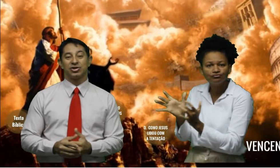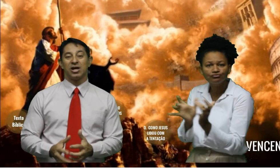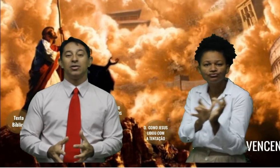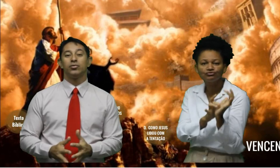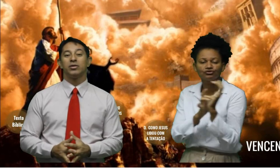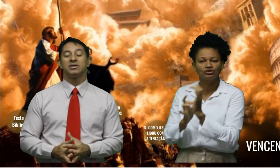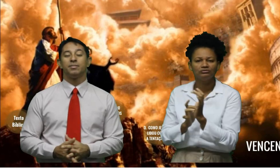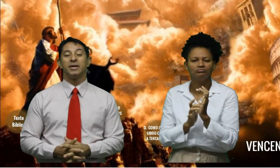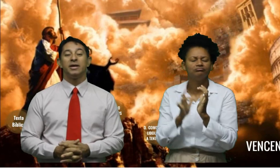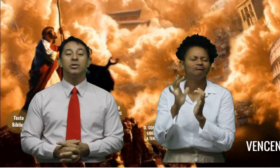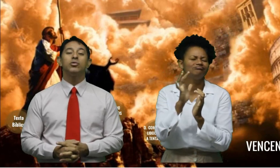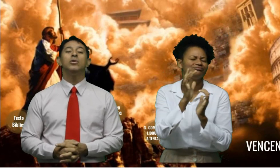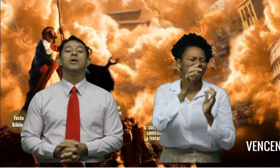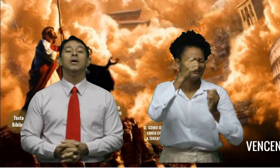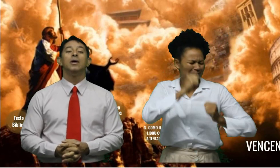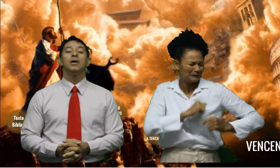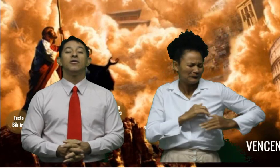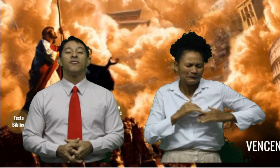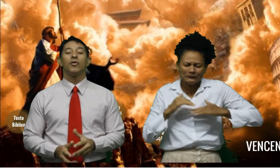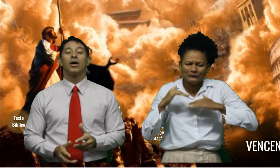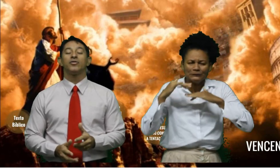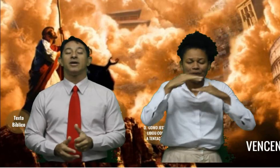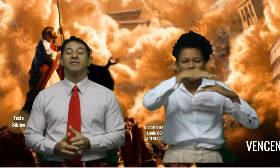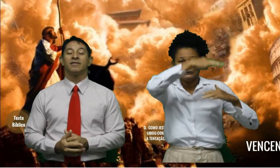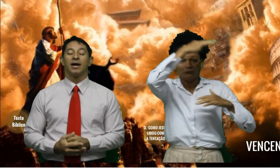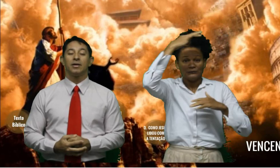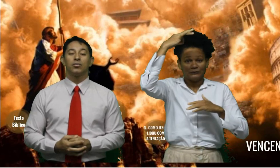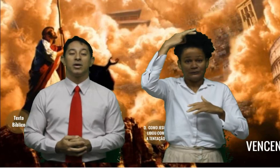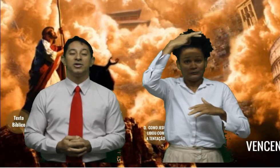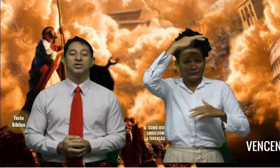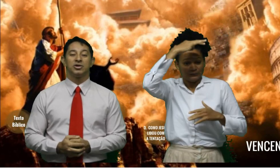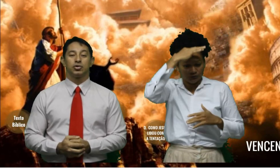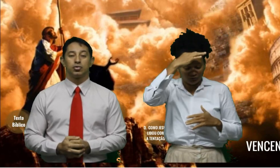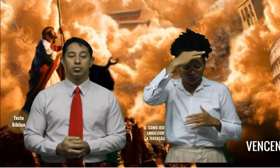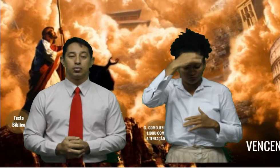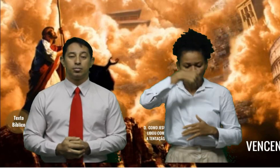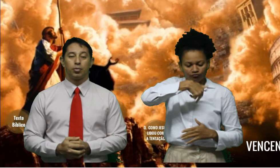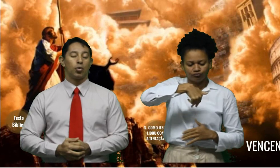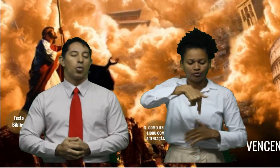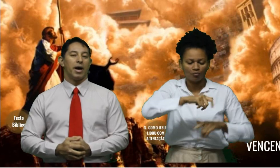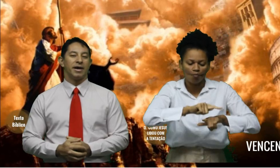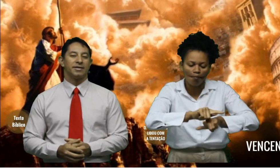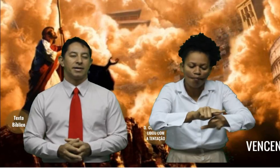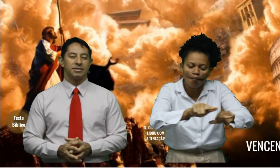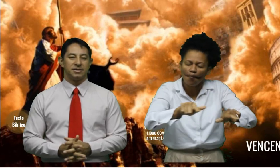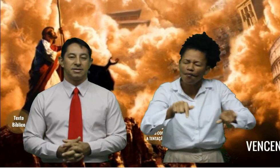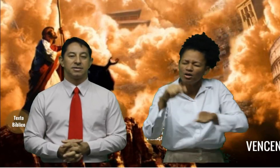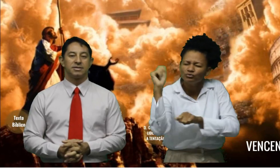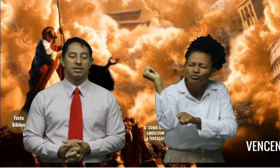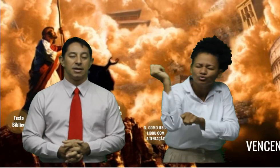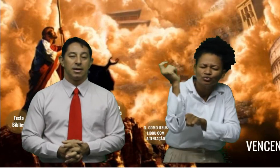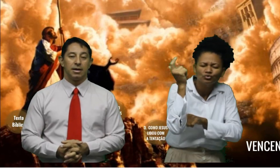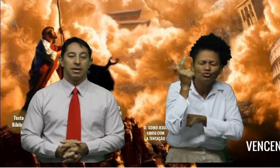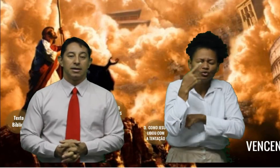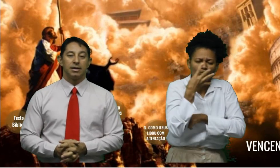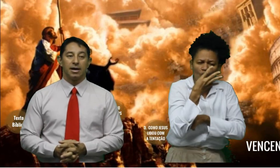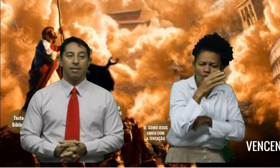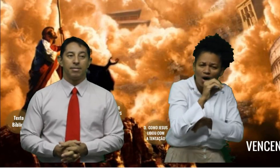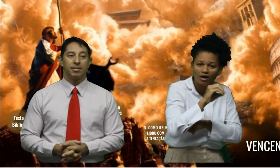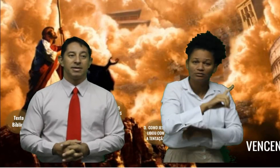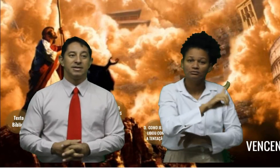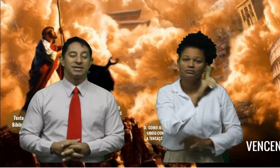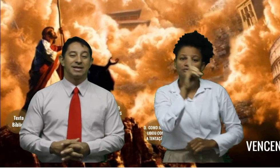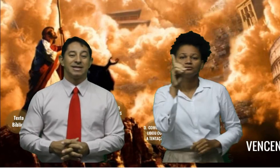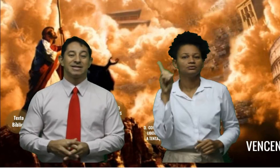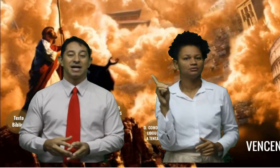estava cheio do Espírito e foi ao deserto em jejum por 40 dias. E